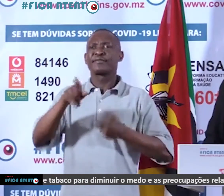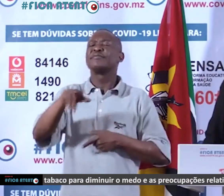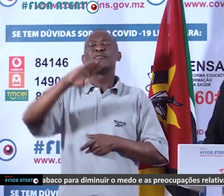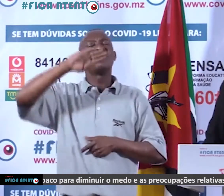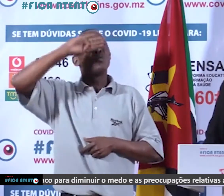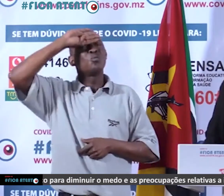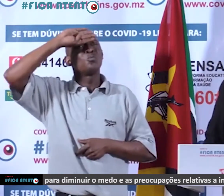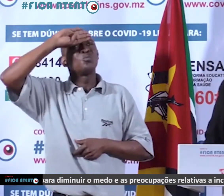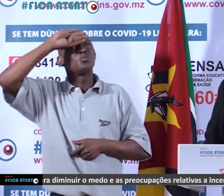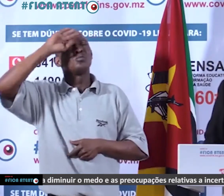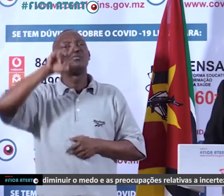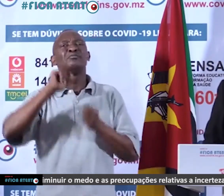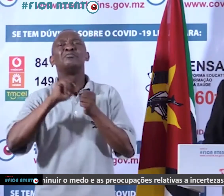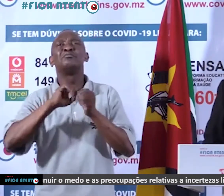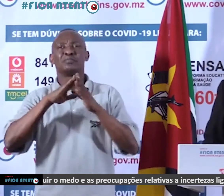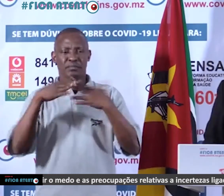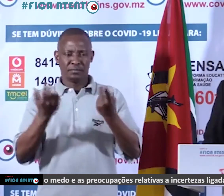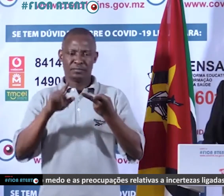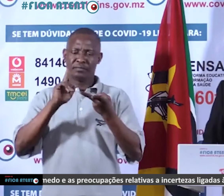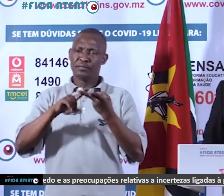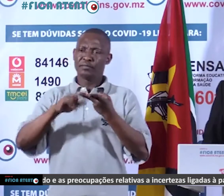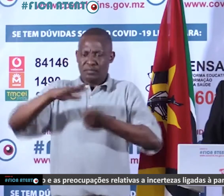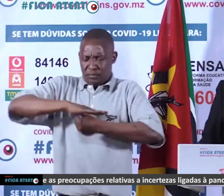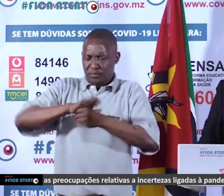muito particularmente em relação ao Covid-19.